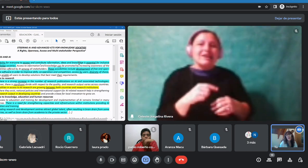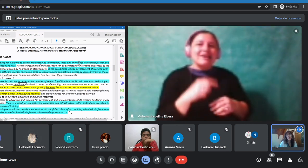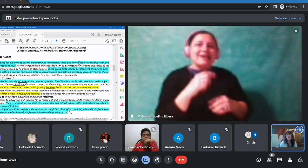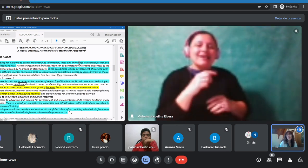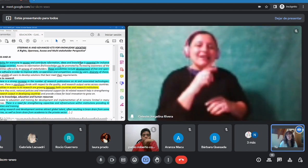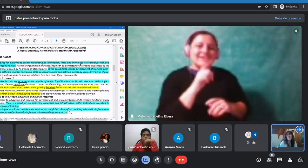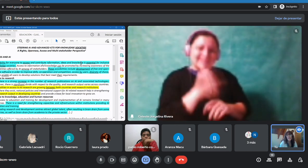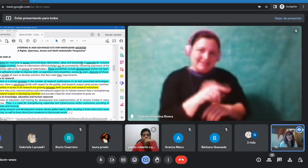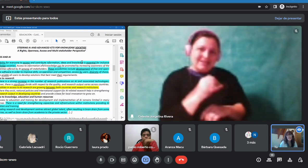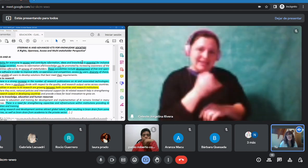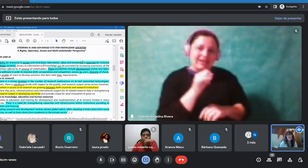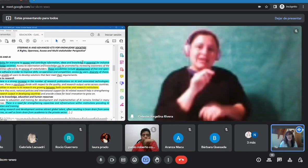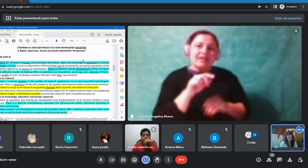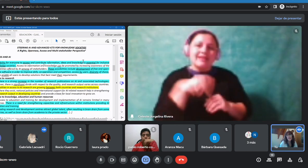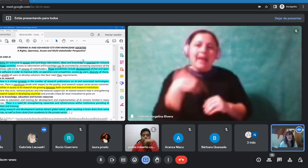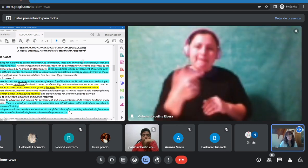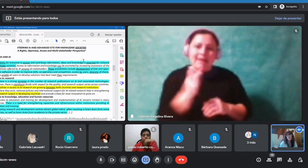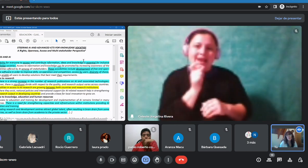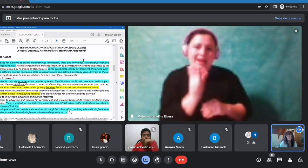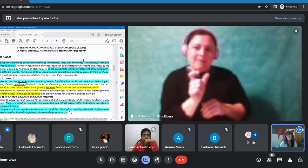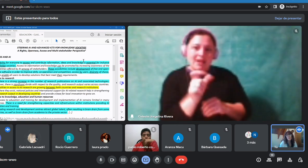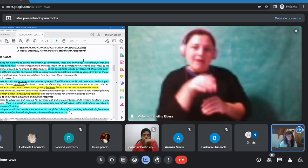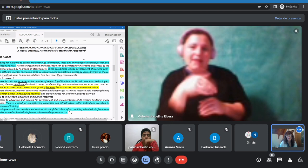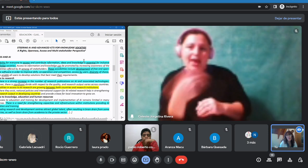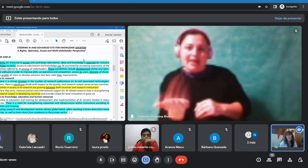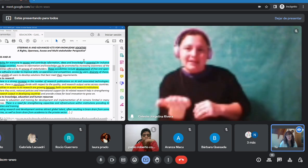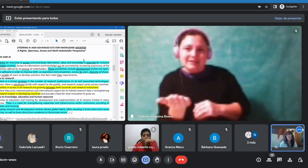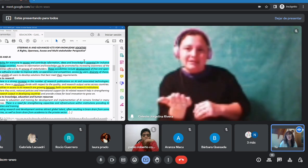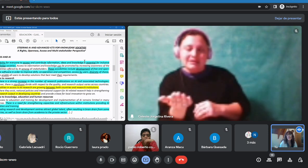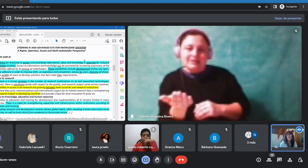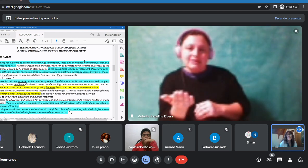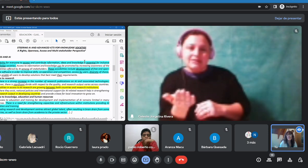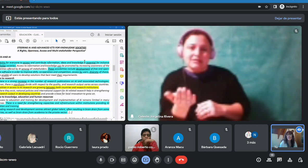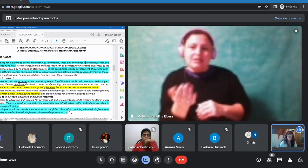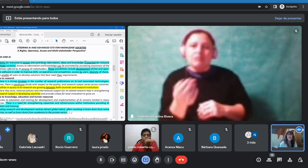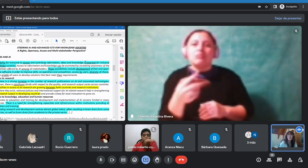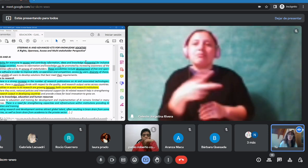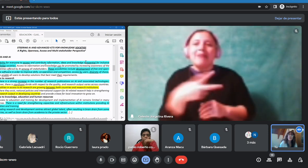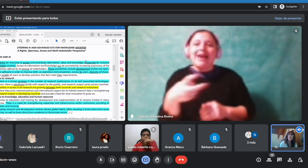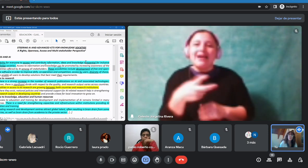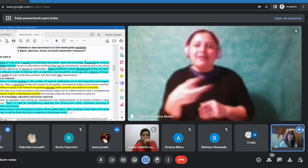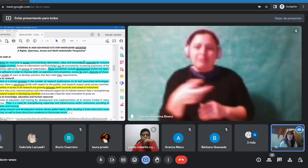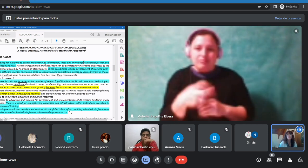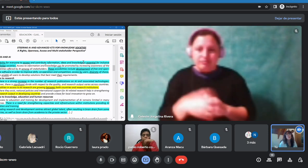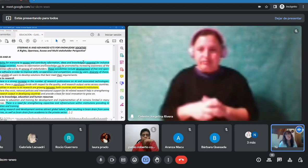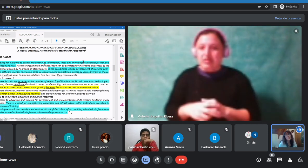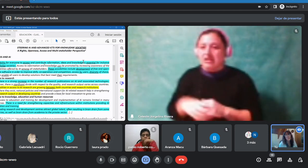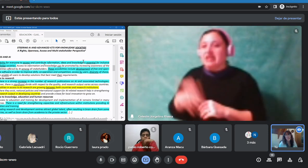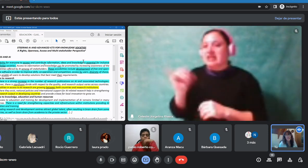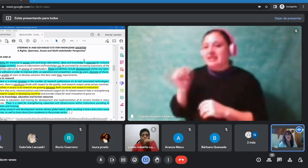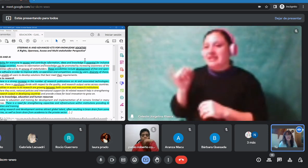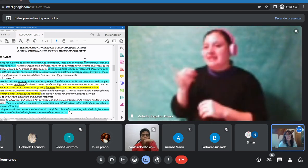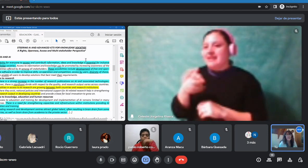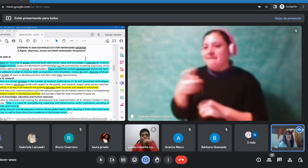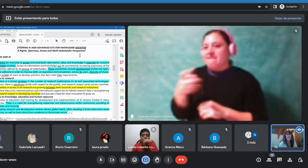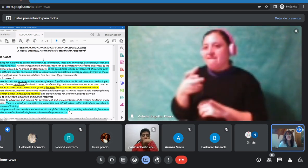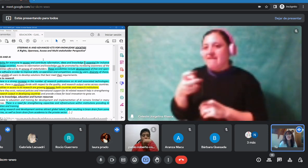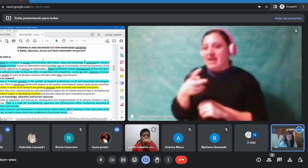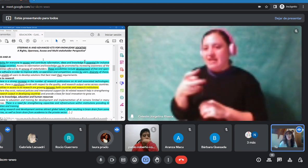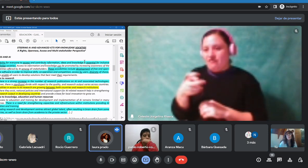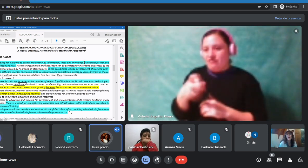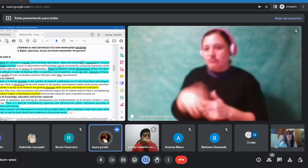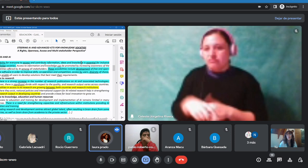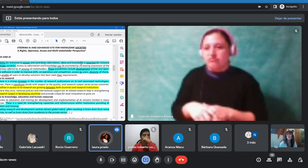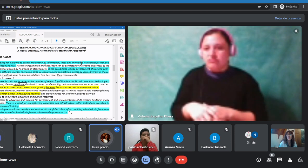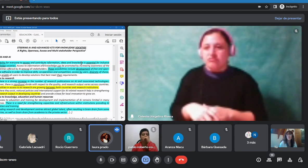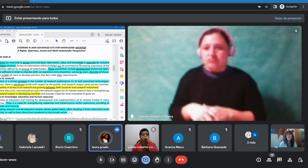y es contribuir. Ese es un verbo porque el sustantivo es contribution. ¿Sí? Este claro, es